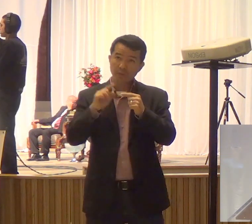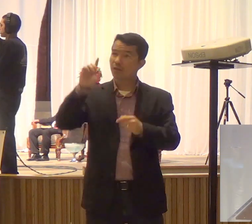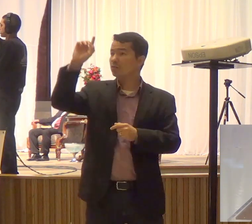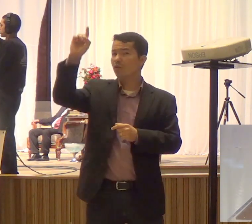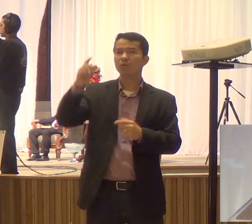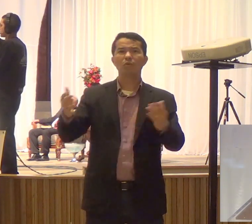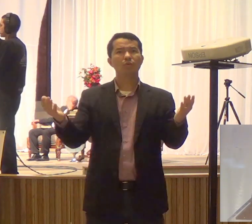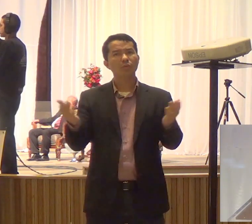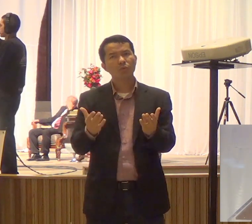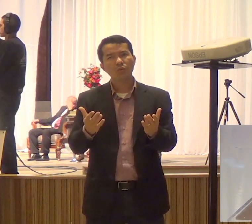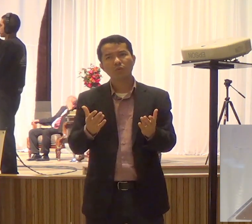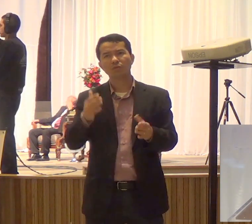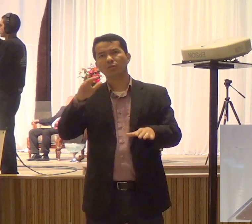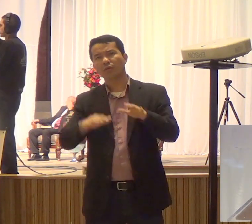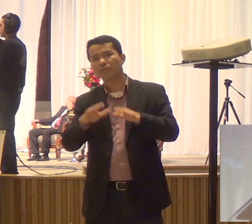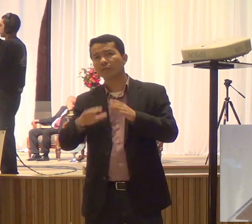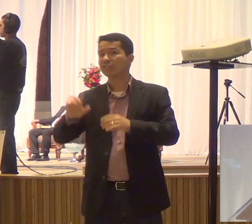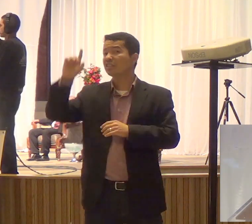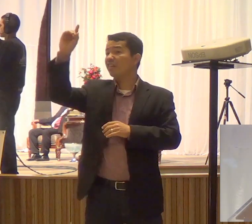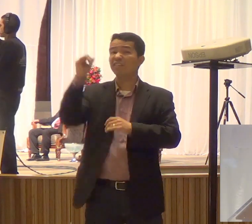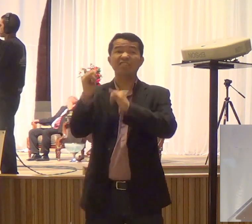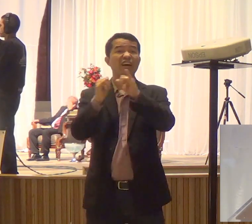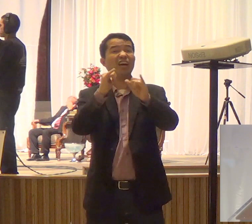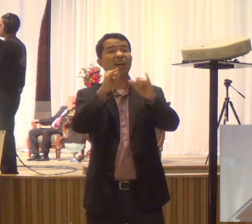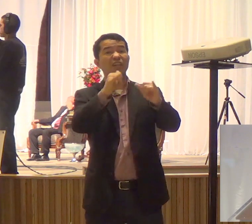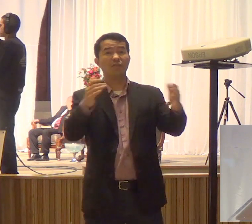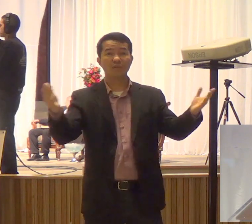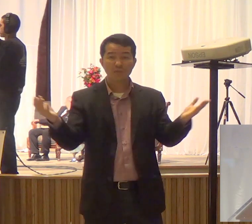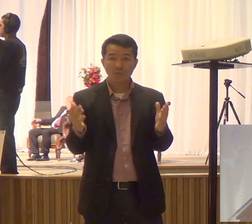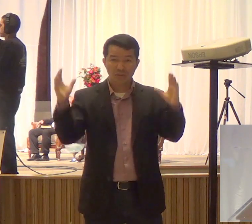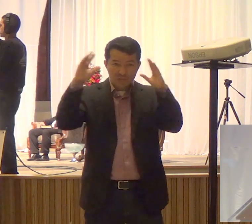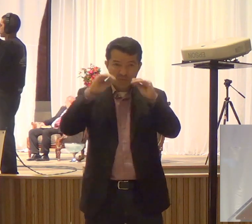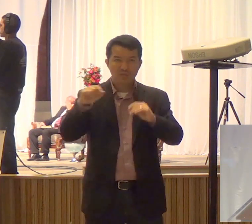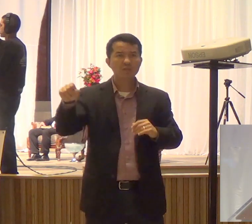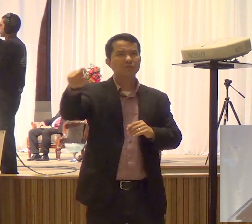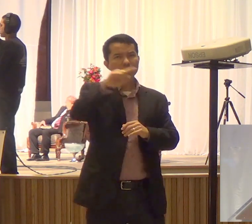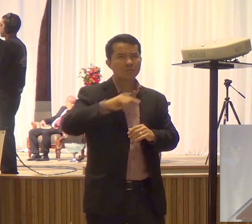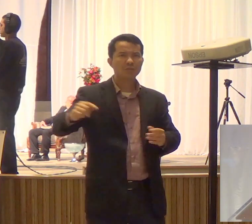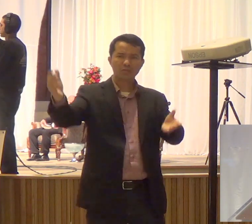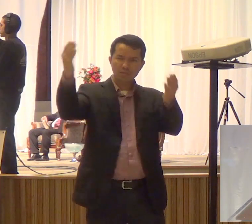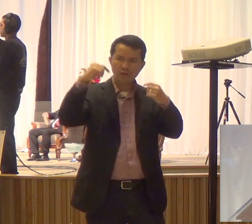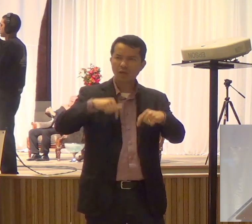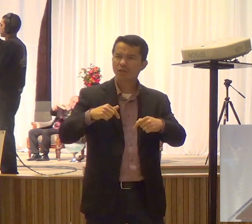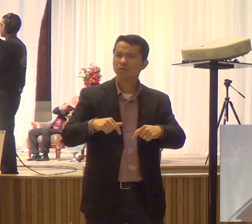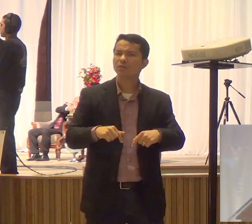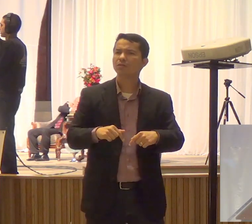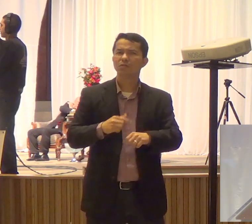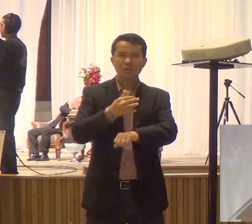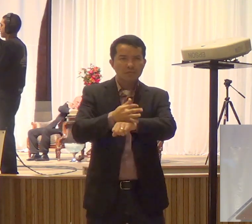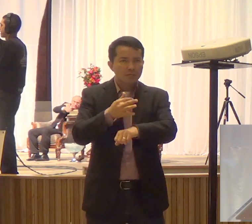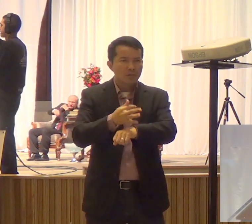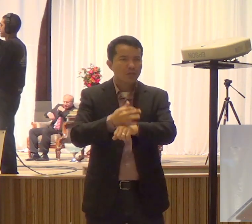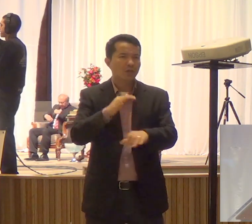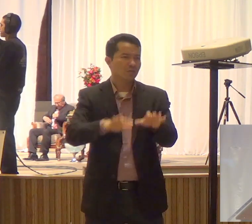Talvez a gente fale nessa noite com pessoas que vieram aqui num feriado como esse, convidado por alguém da família, e que até